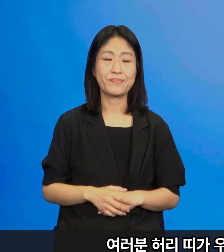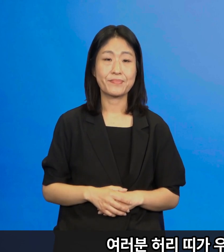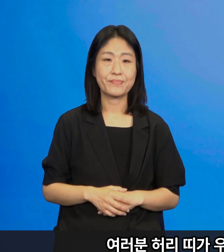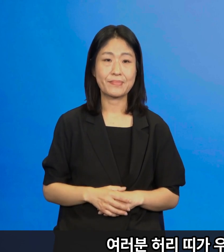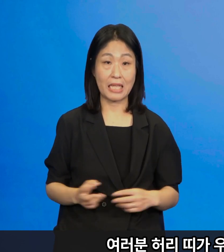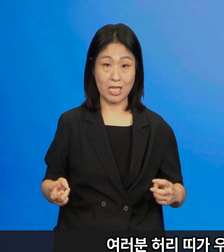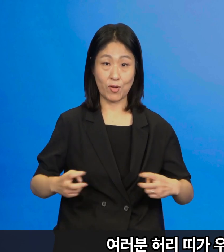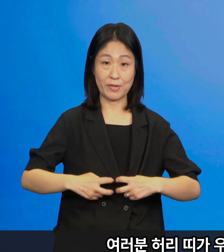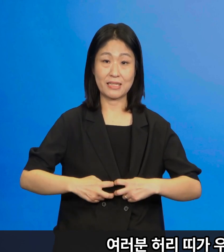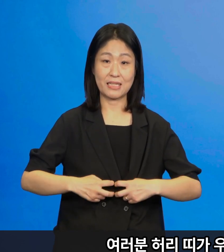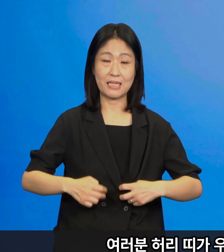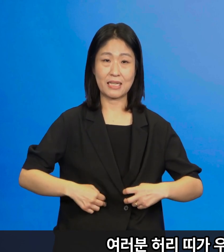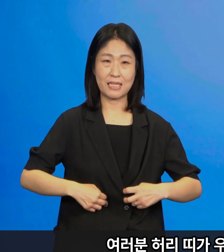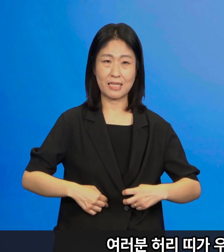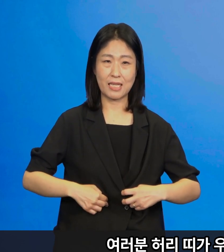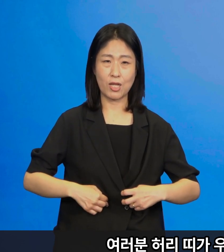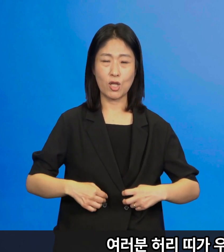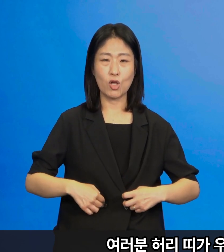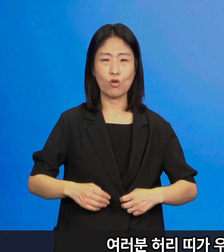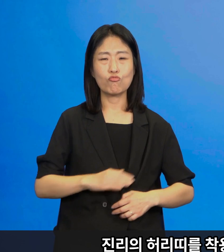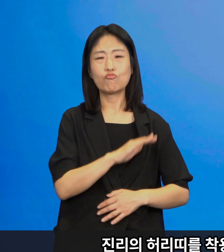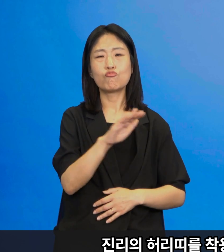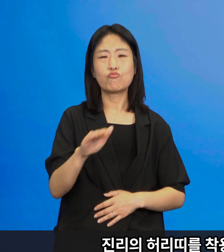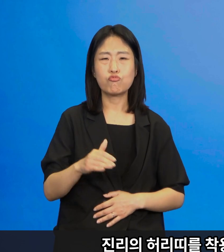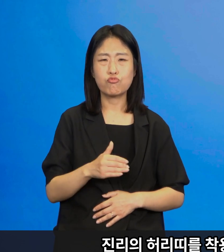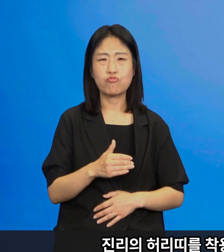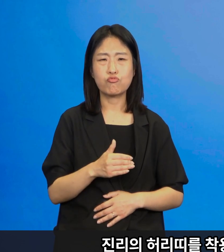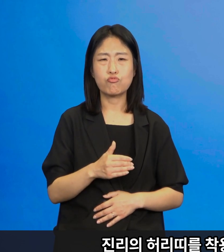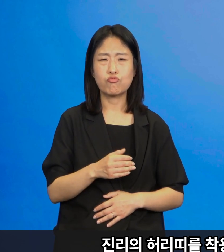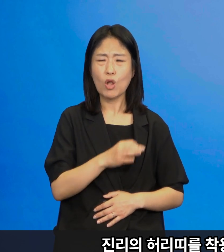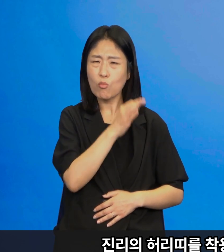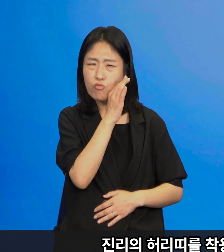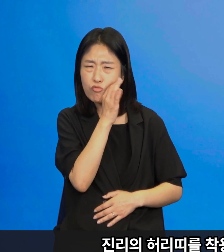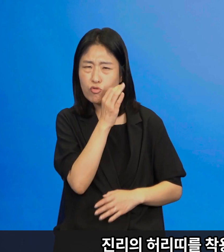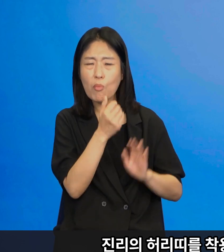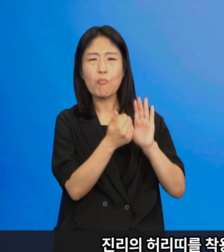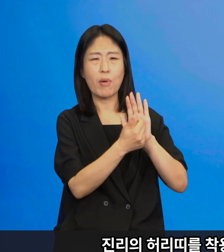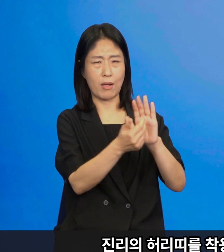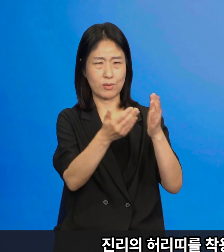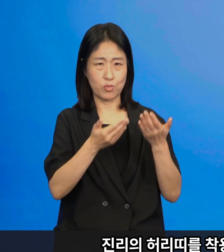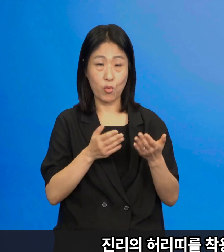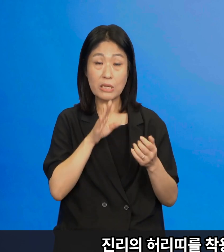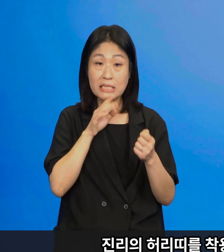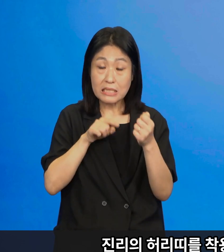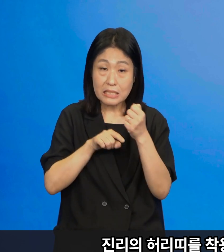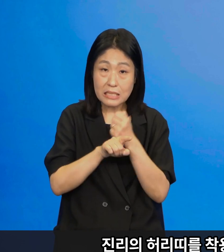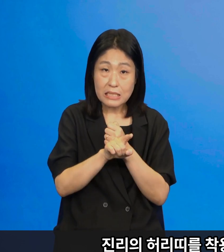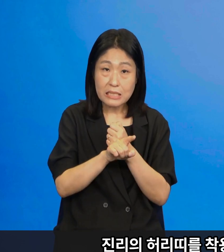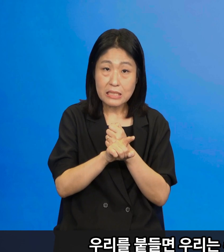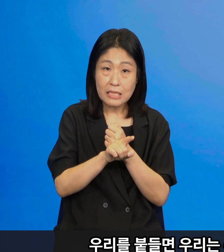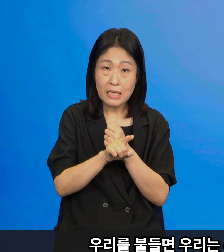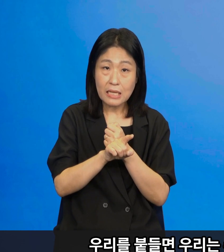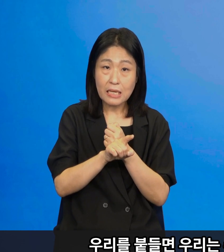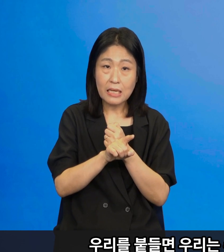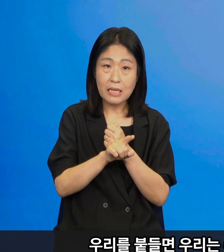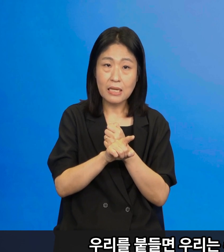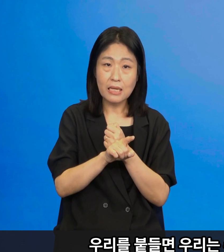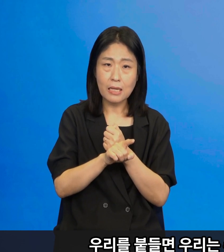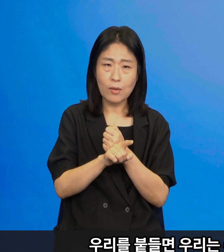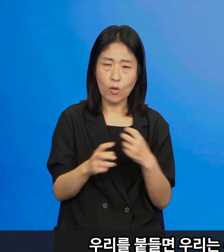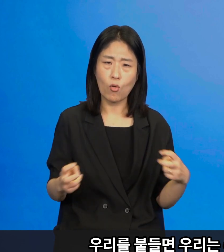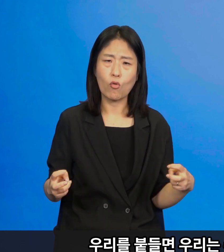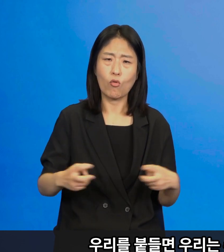허리띠가 우리의 수치를 막아줍니다. 진리의 허리띠를 착용하면, 하나님의 말씀으로 우리를